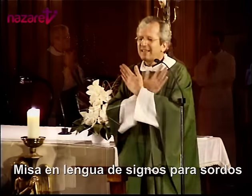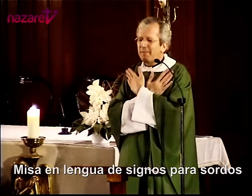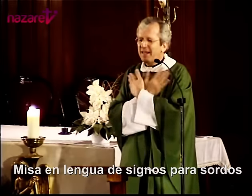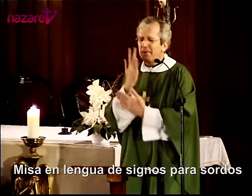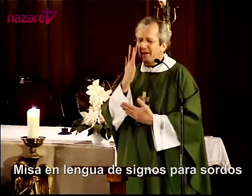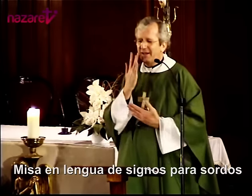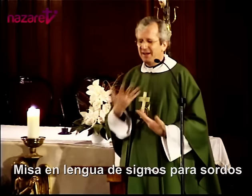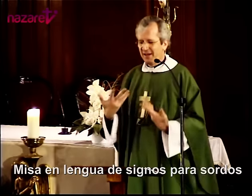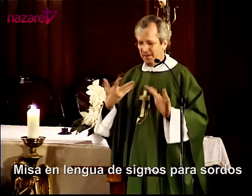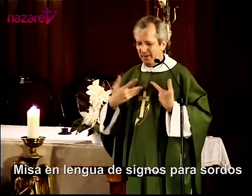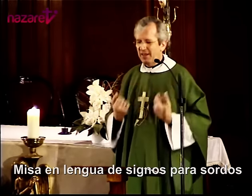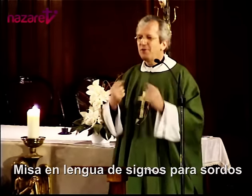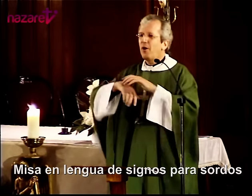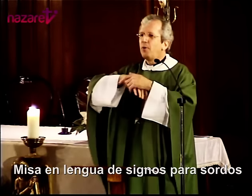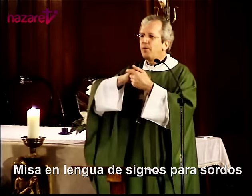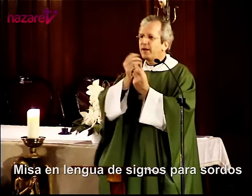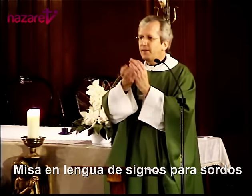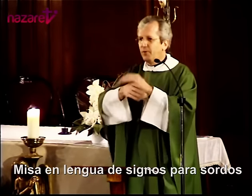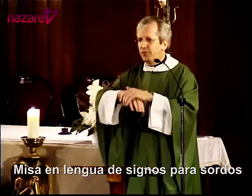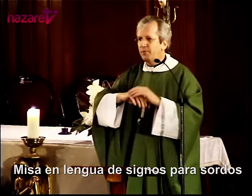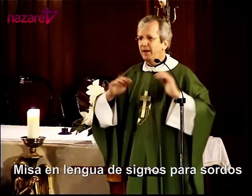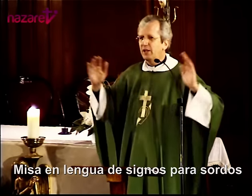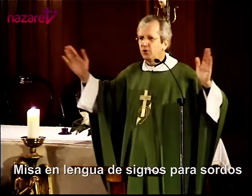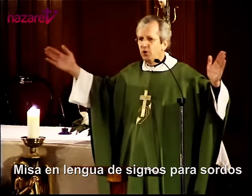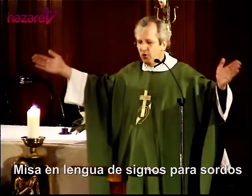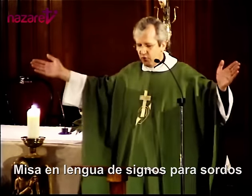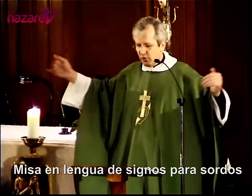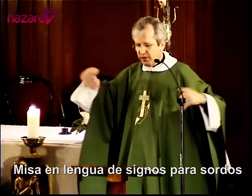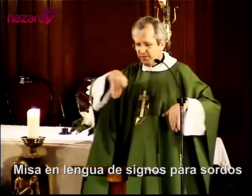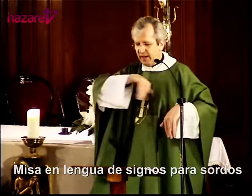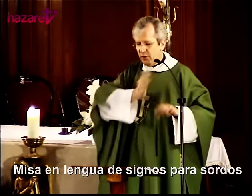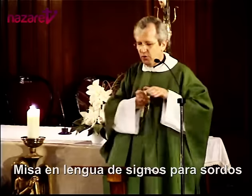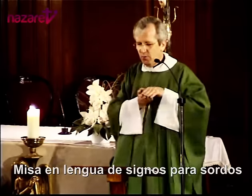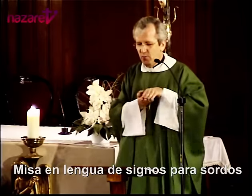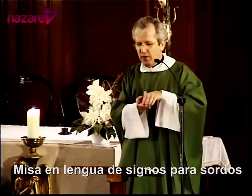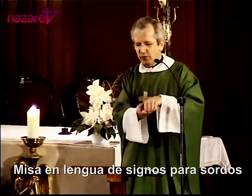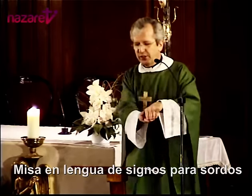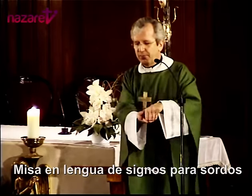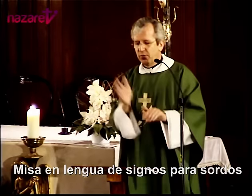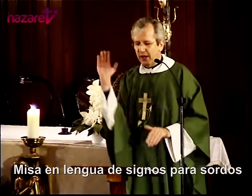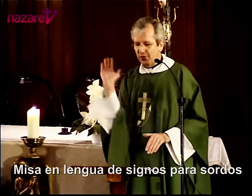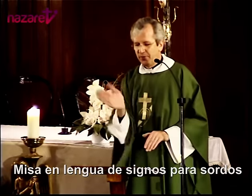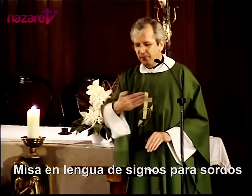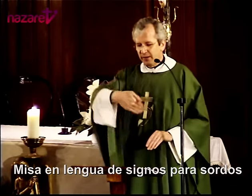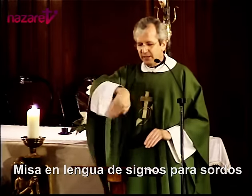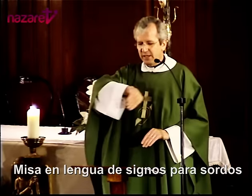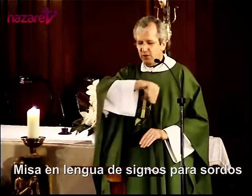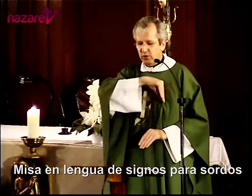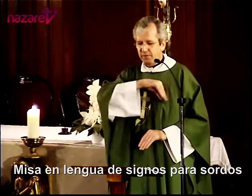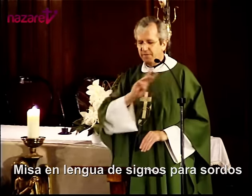María Virgen, padeció bajo el poder de Poncio Pilato, fue crucificado, muerto y sepultado, descendió a los